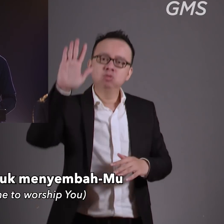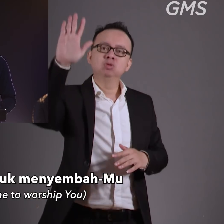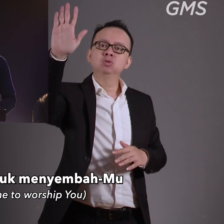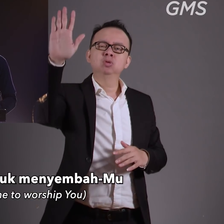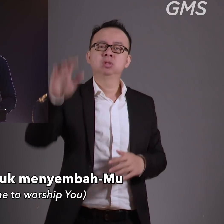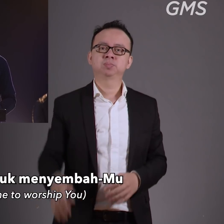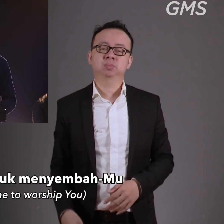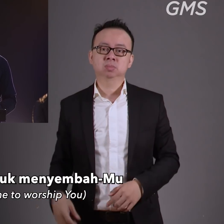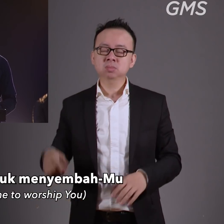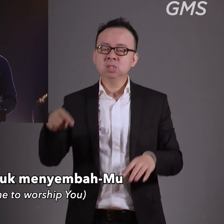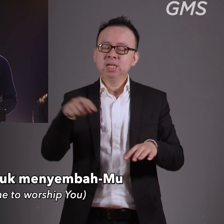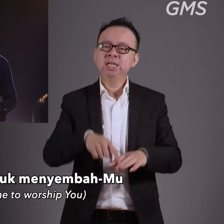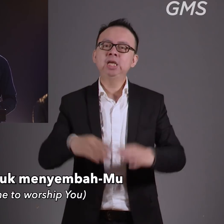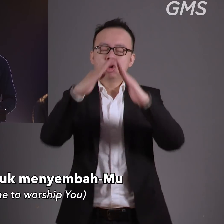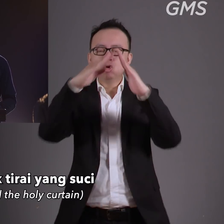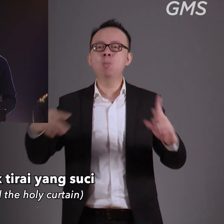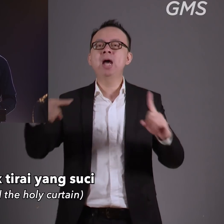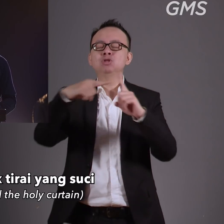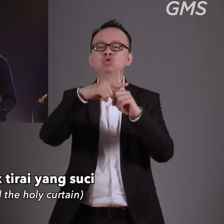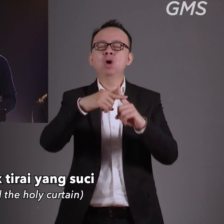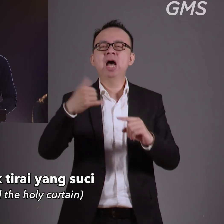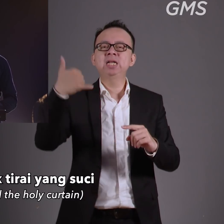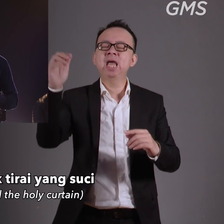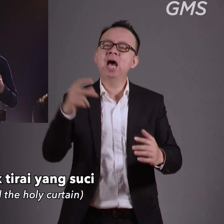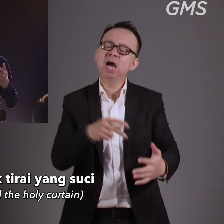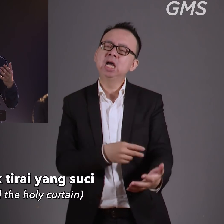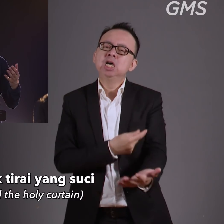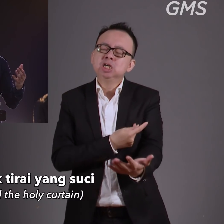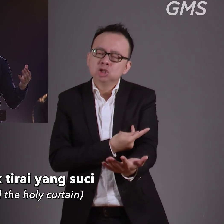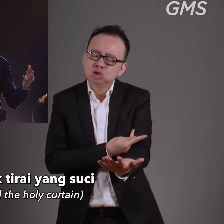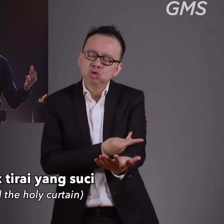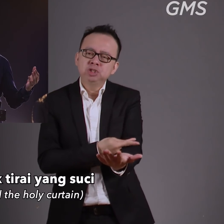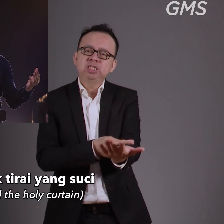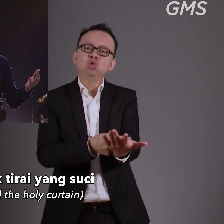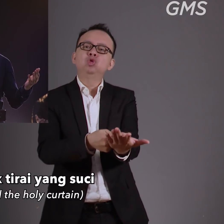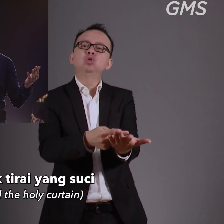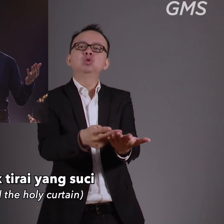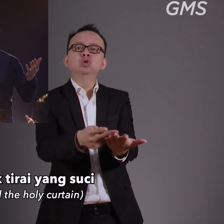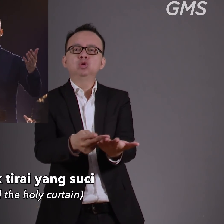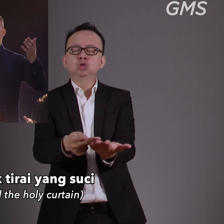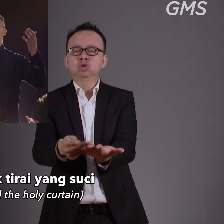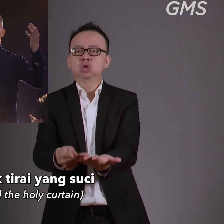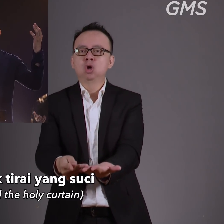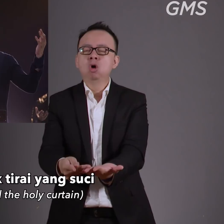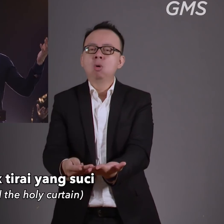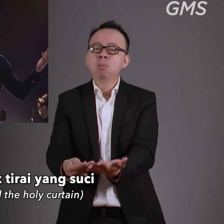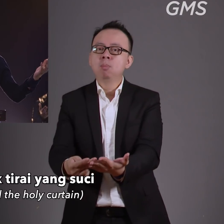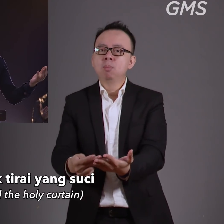menyembahmu di balik tirai. Mari Henok Tuhan, bergaulah dengan dia, angkat